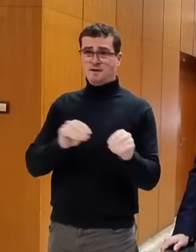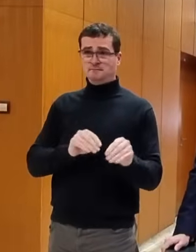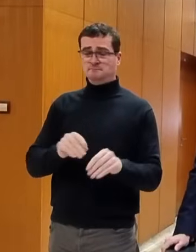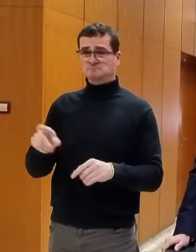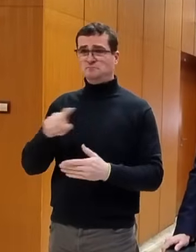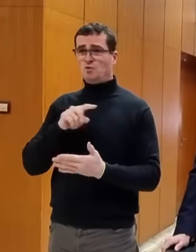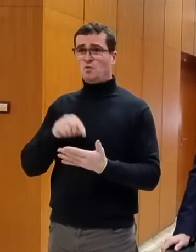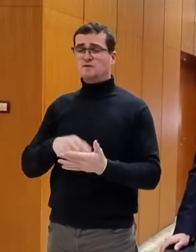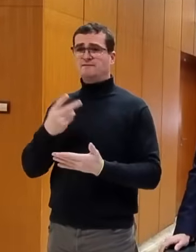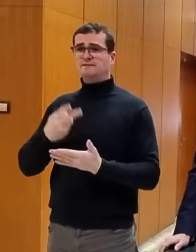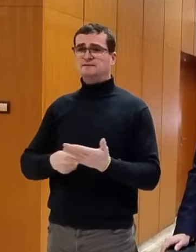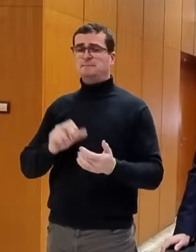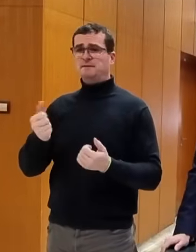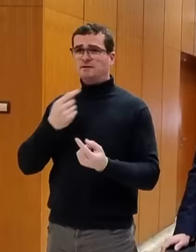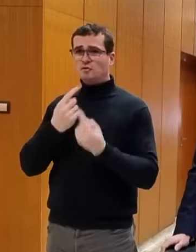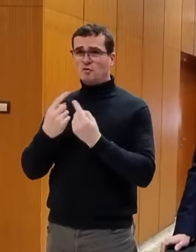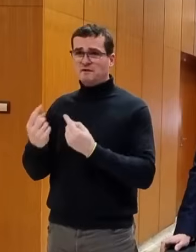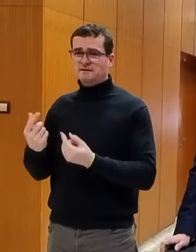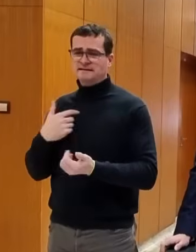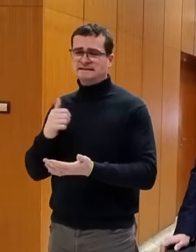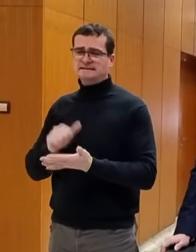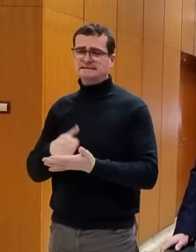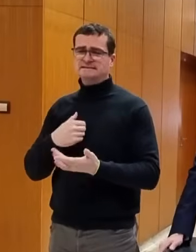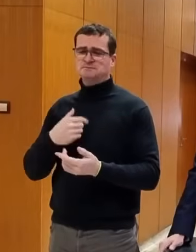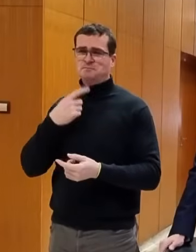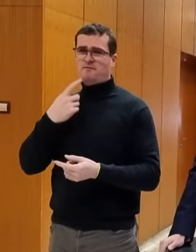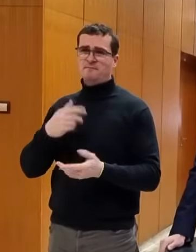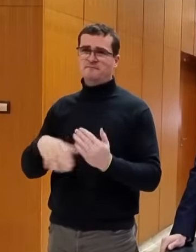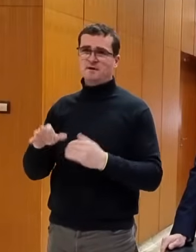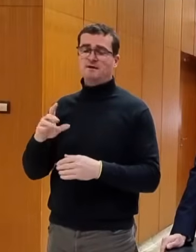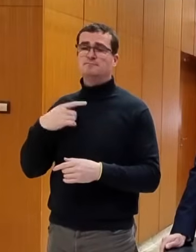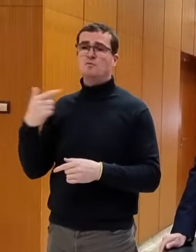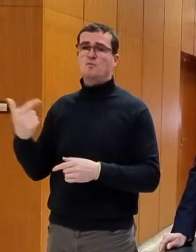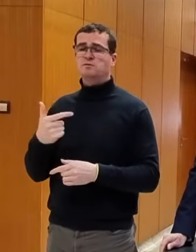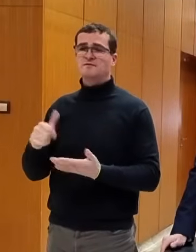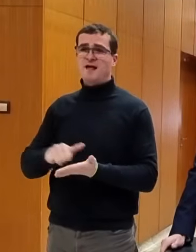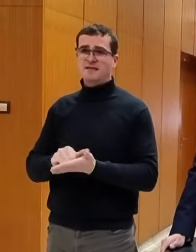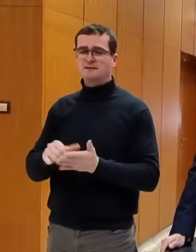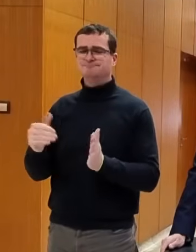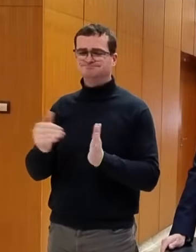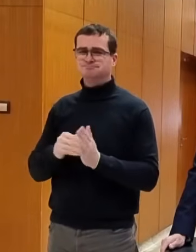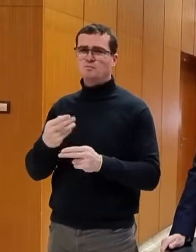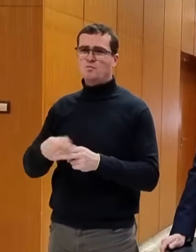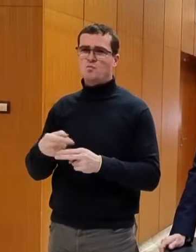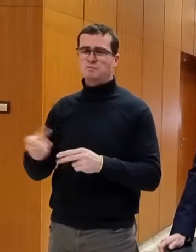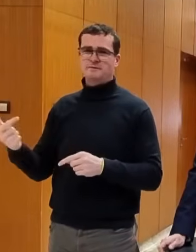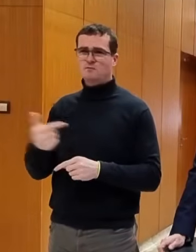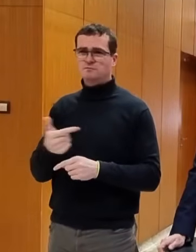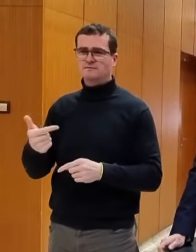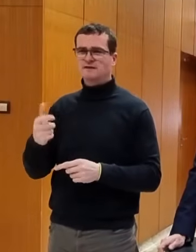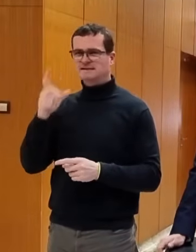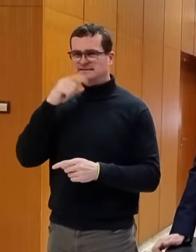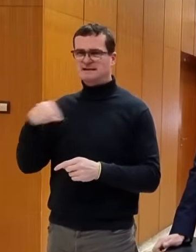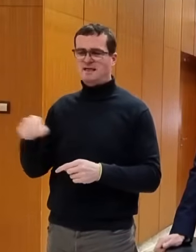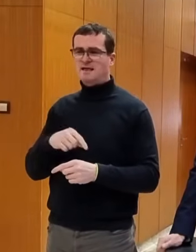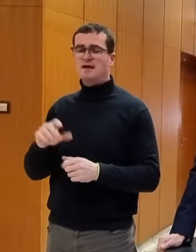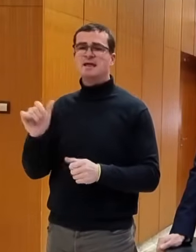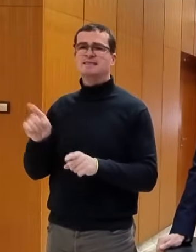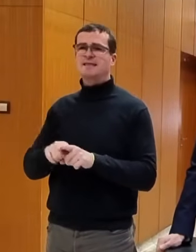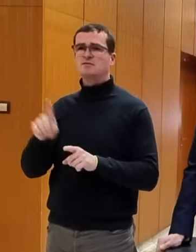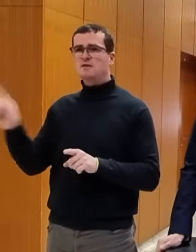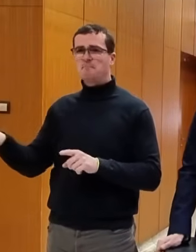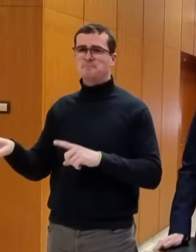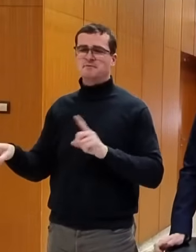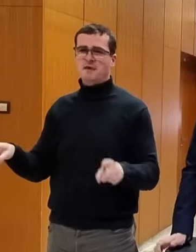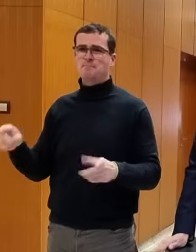To je otázka výsledku tých prvých rokovaní, to určite si k tomu povieme. Ale obidve letiska potrebujú svoju rekonštrukciu, obidve majú nedostatky, to už jedno, na ktorú z